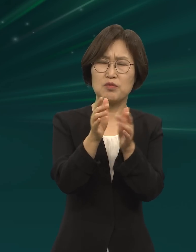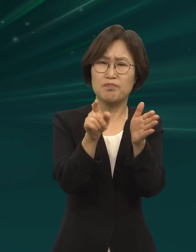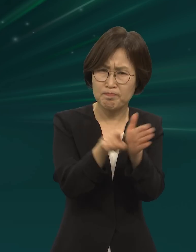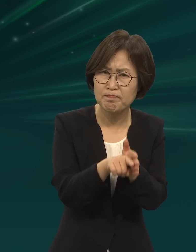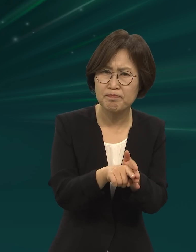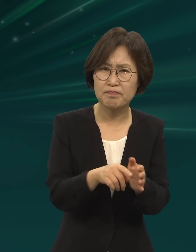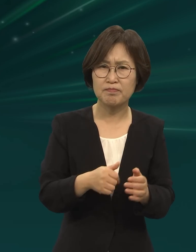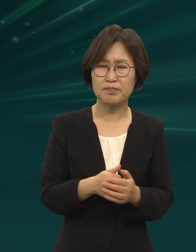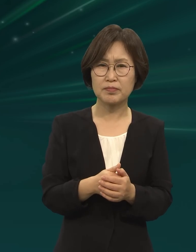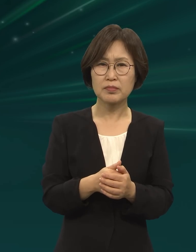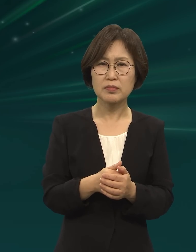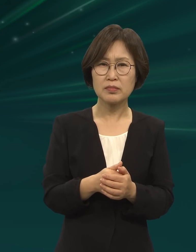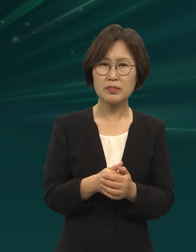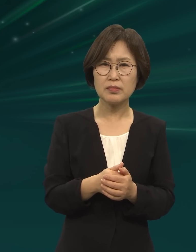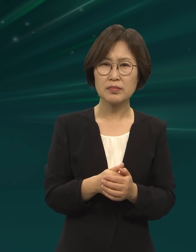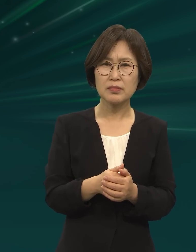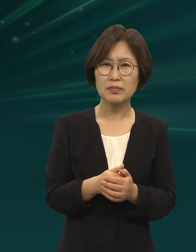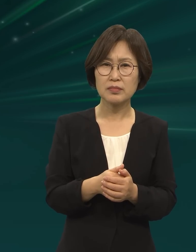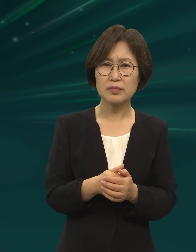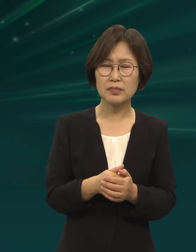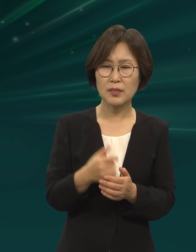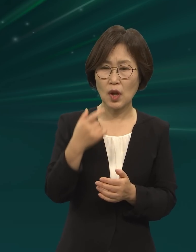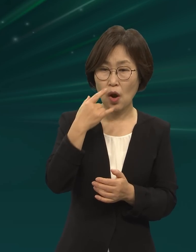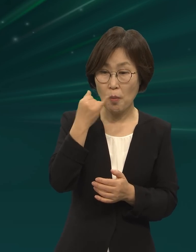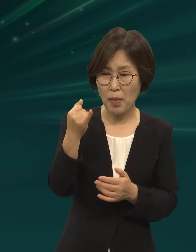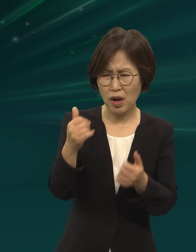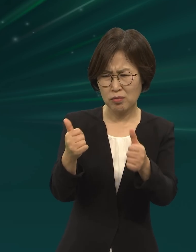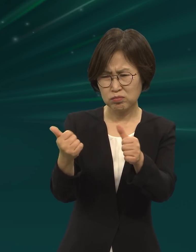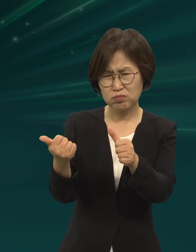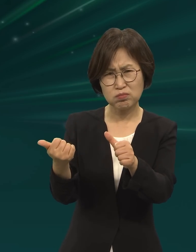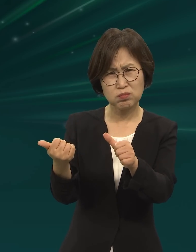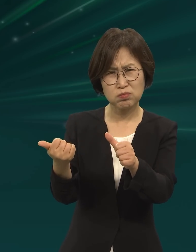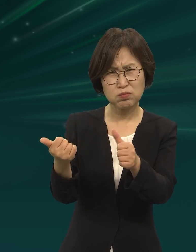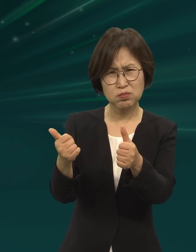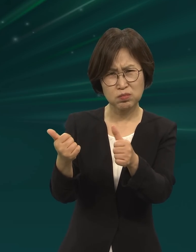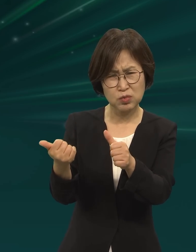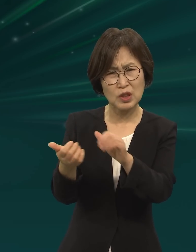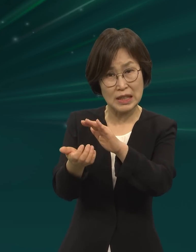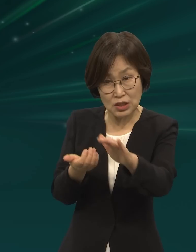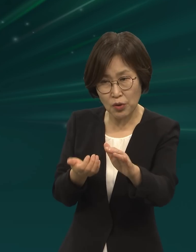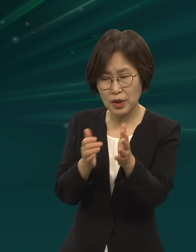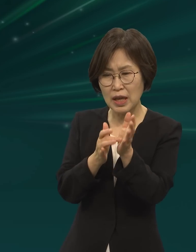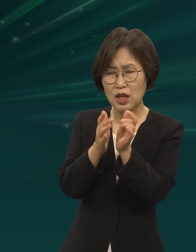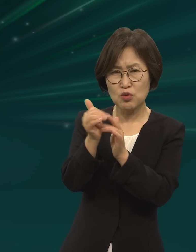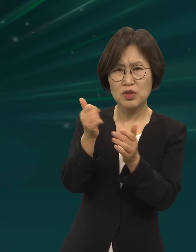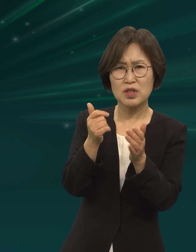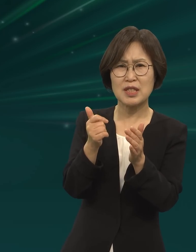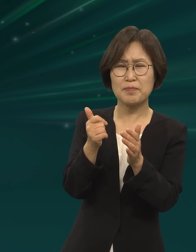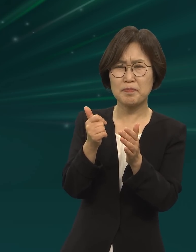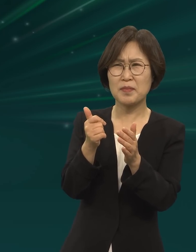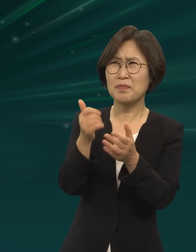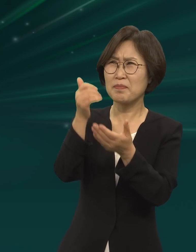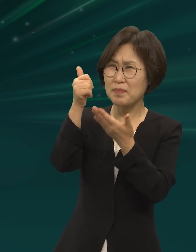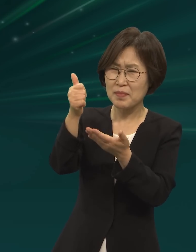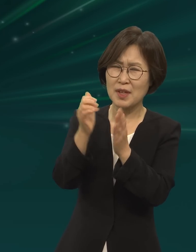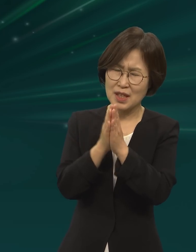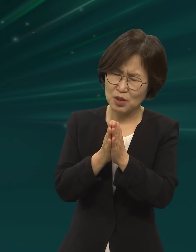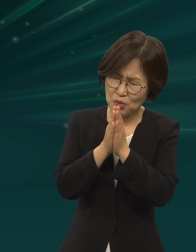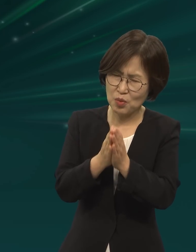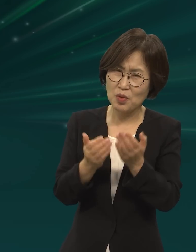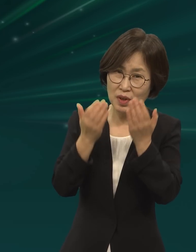누나가 그냥 엄마 돌아갈까 봐 우리 예수님이랑 한번 기도하자. 그래서 우리 같이 기도를